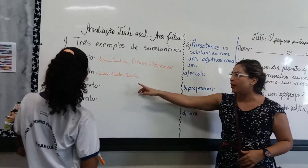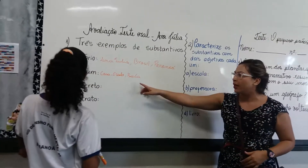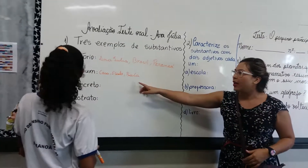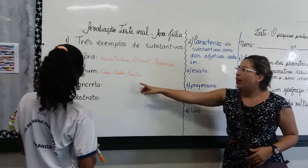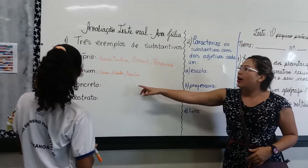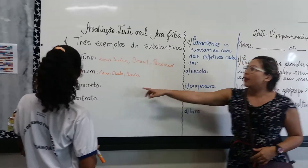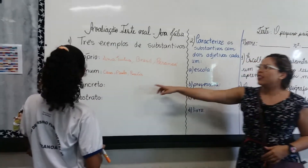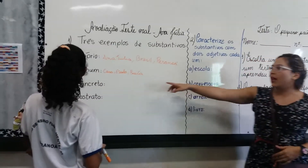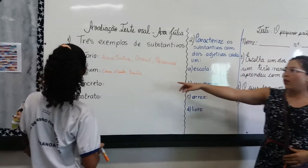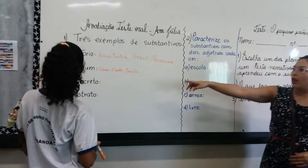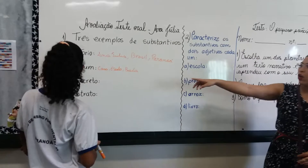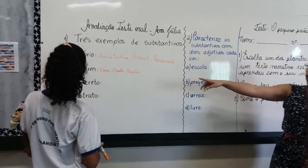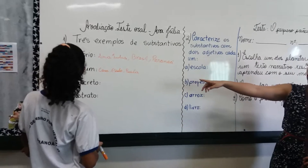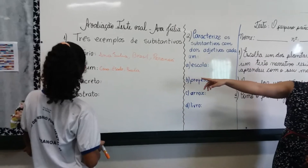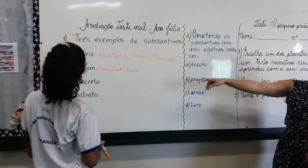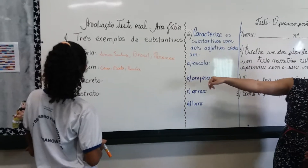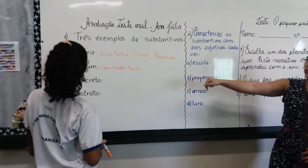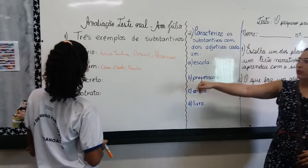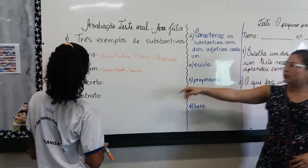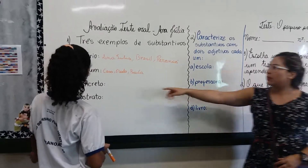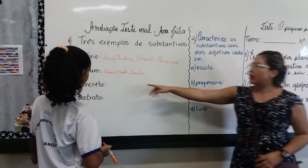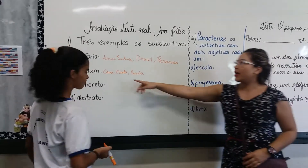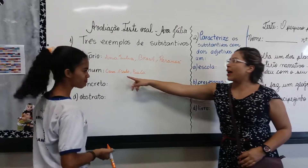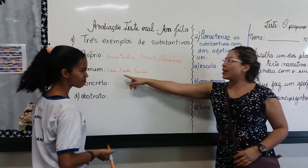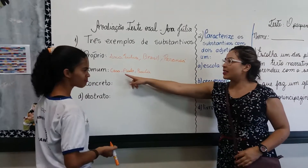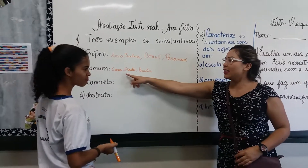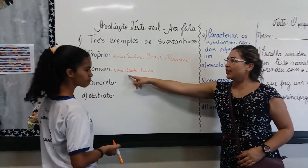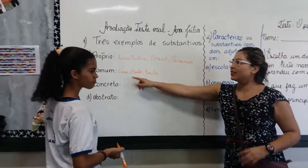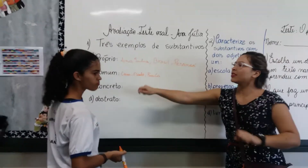Ok. Então ela colocou casa,